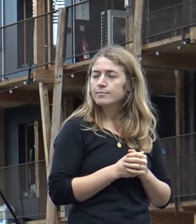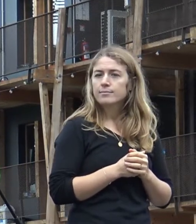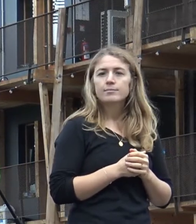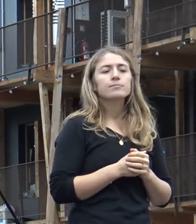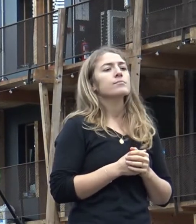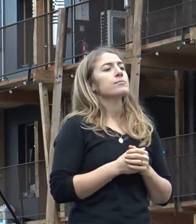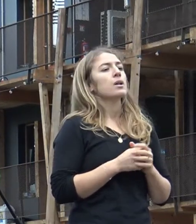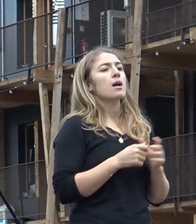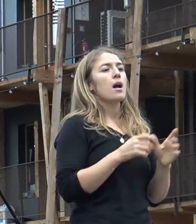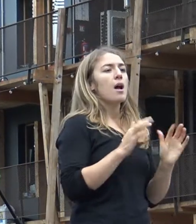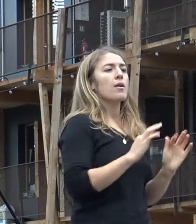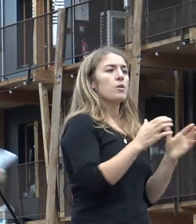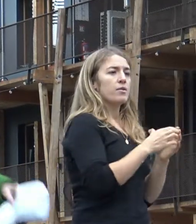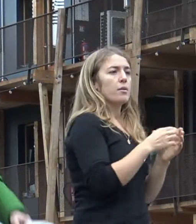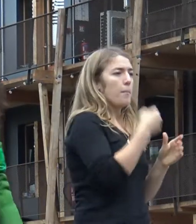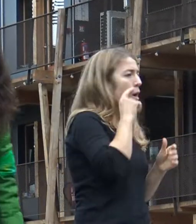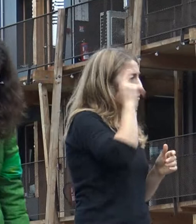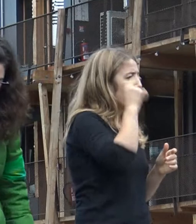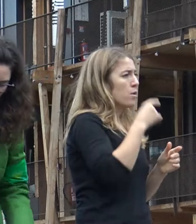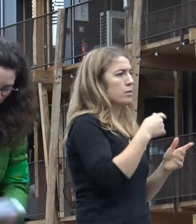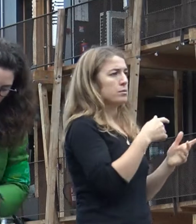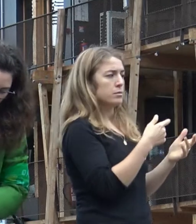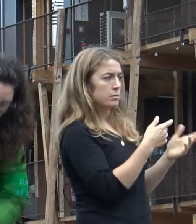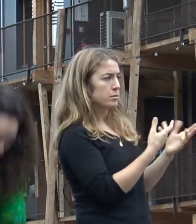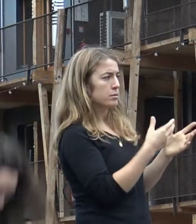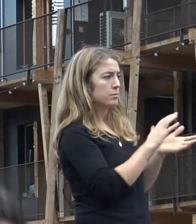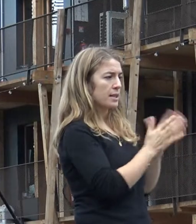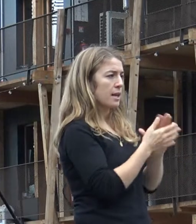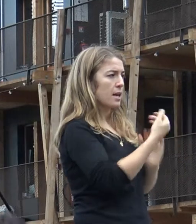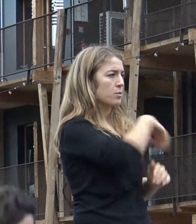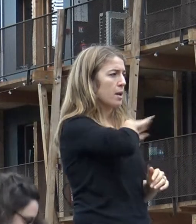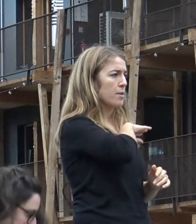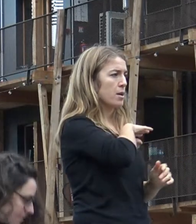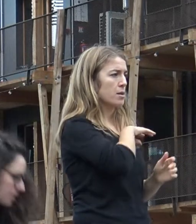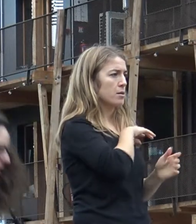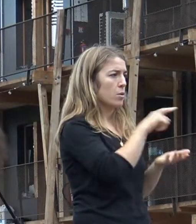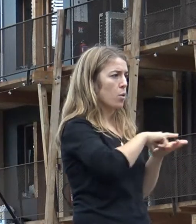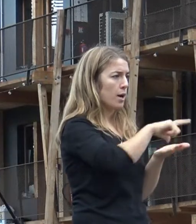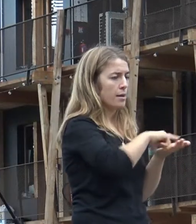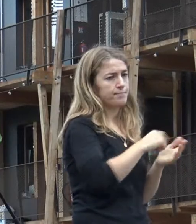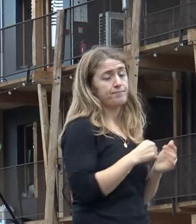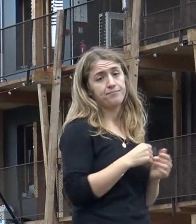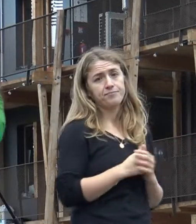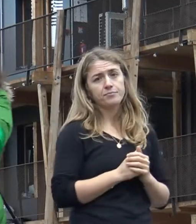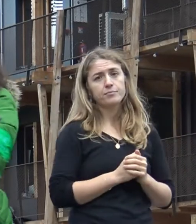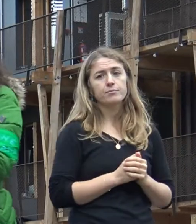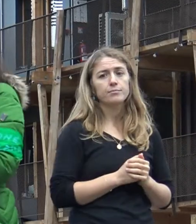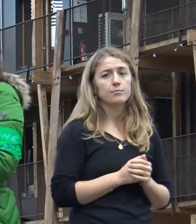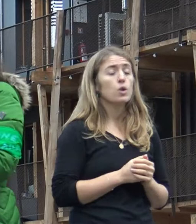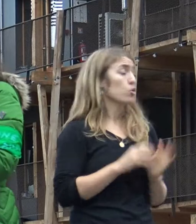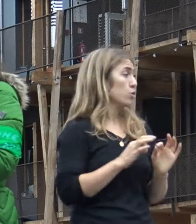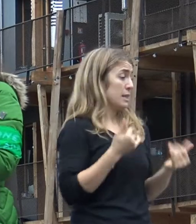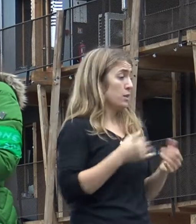collectif nantais de parents pour les cantines responsables, car c'est aussi au niveau local, et surtout au niveau local, qu'on a déjà beaucoup de